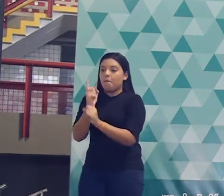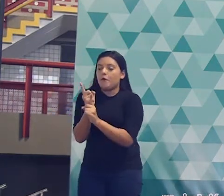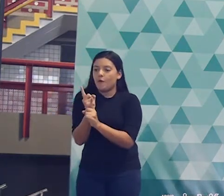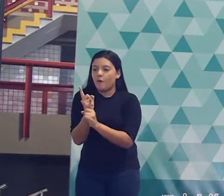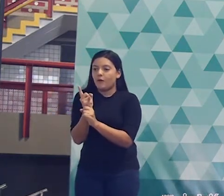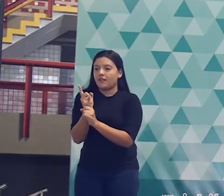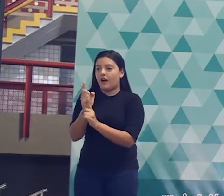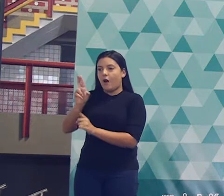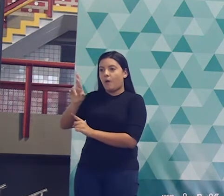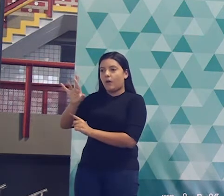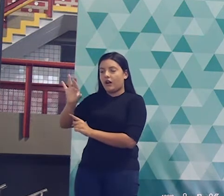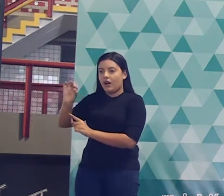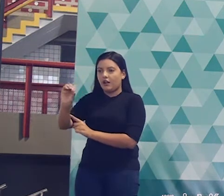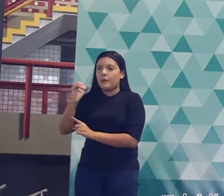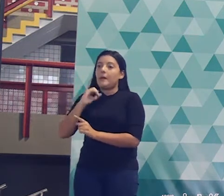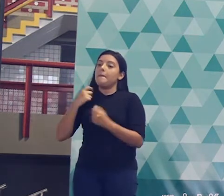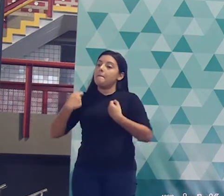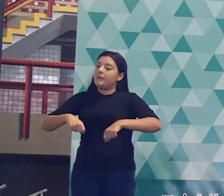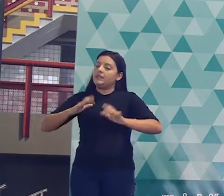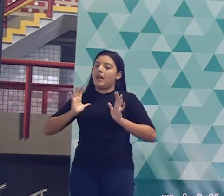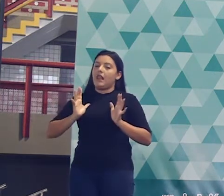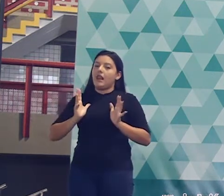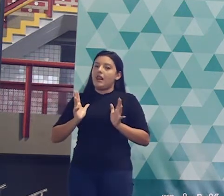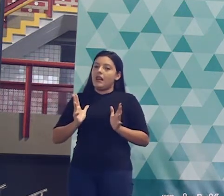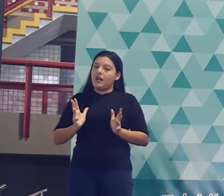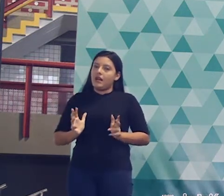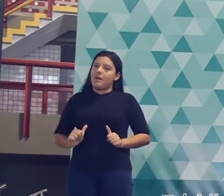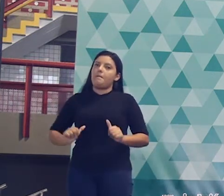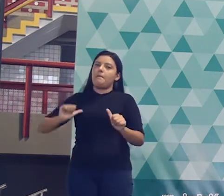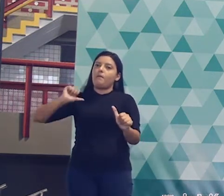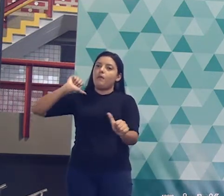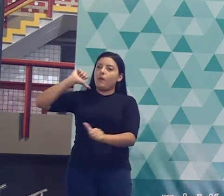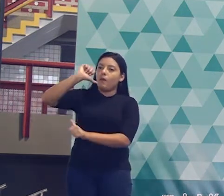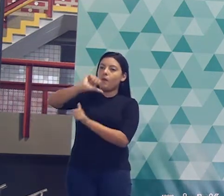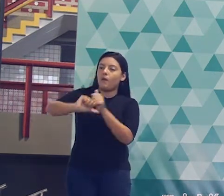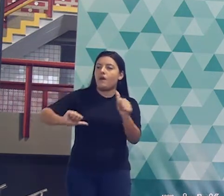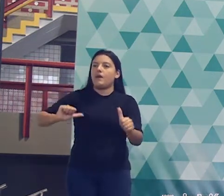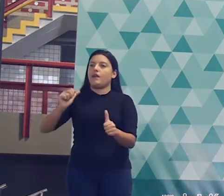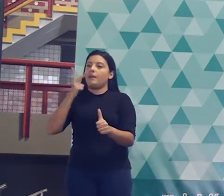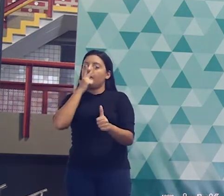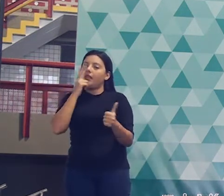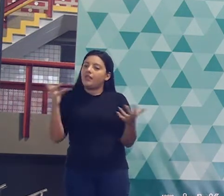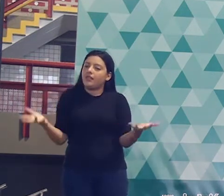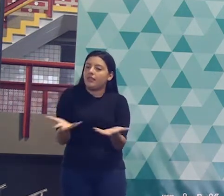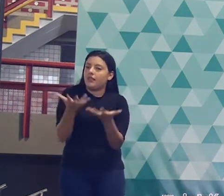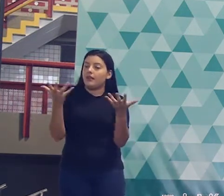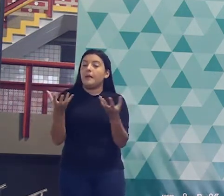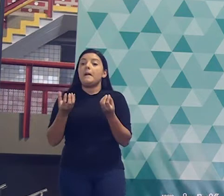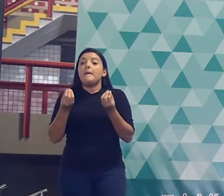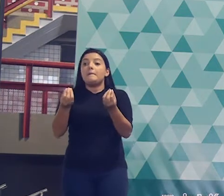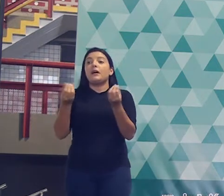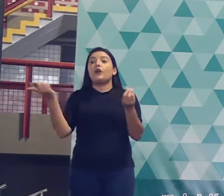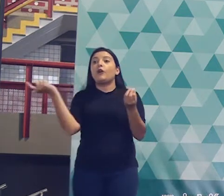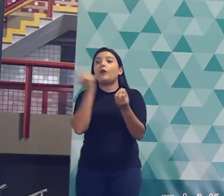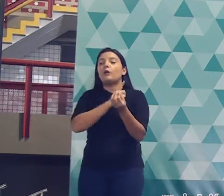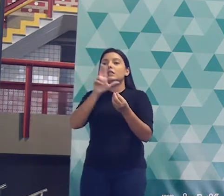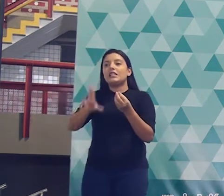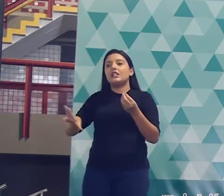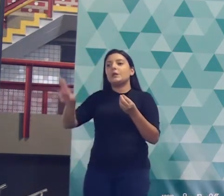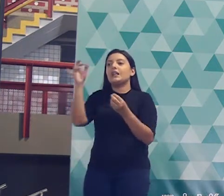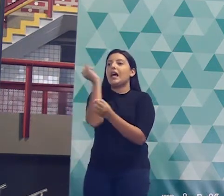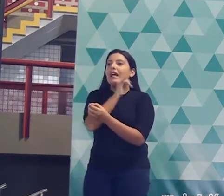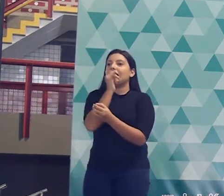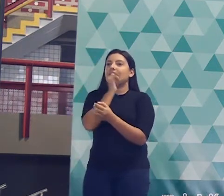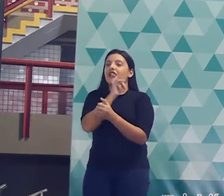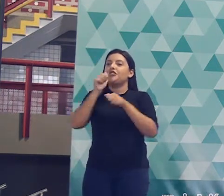uma purificação dele, um enriquecimento do urânio, para poder utilizar ele como fonte de energia. Aí vamos lá para a